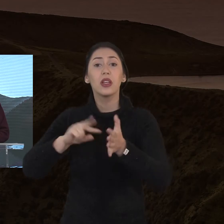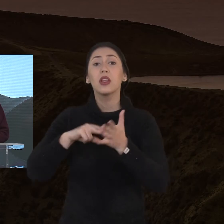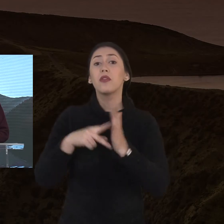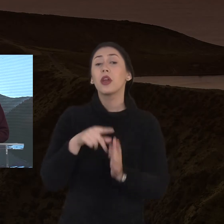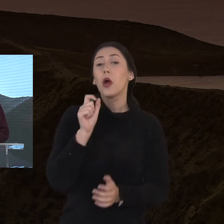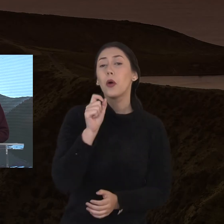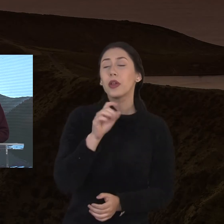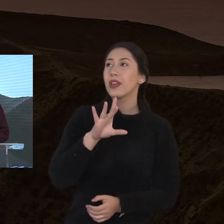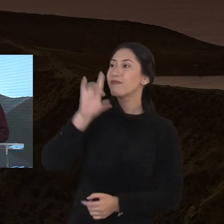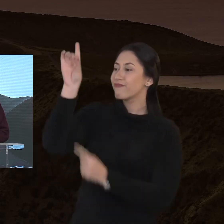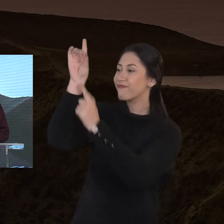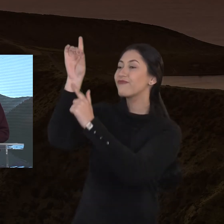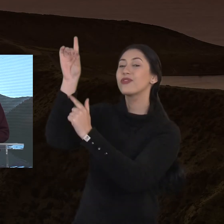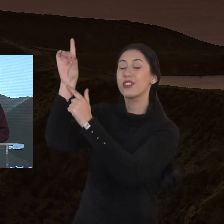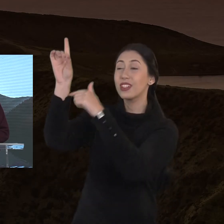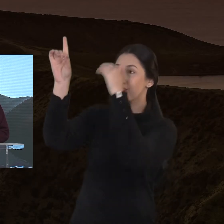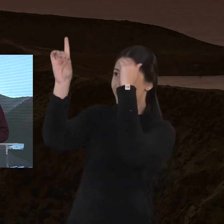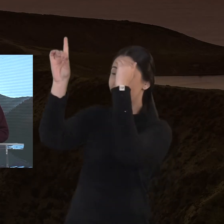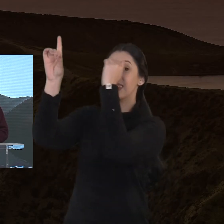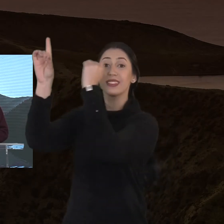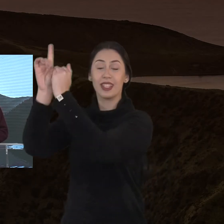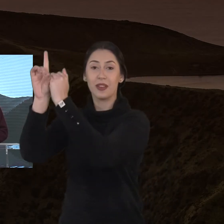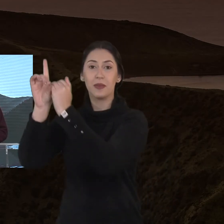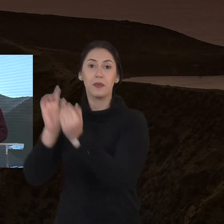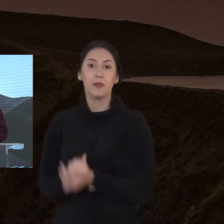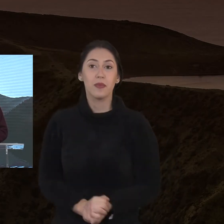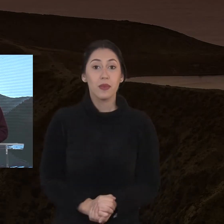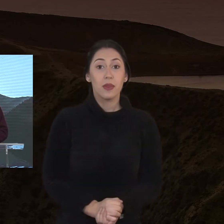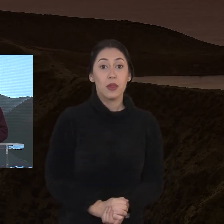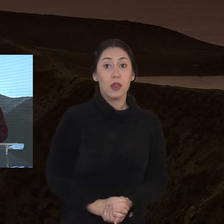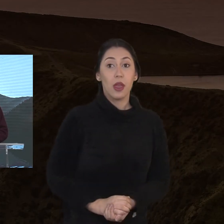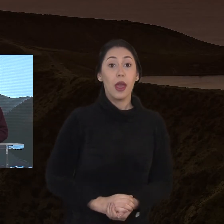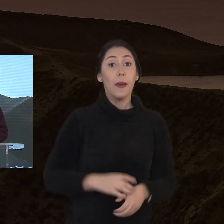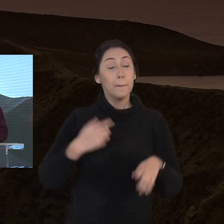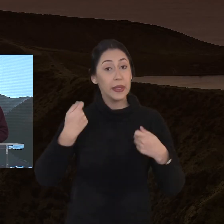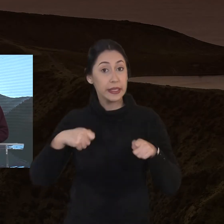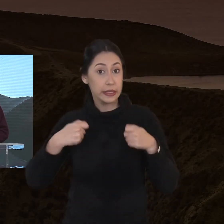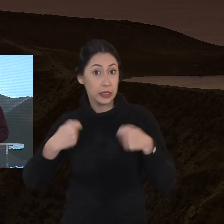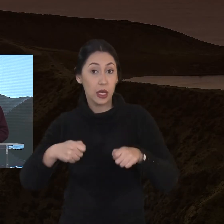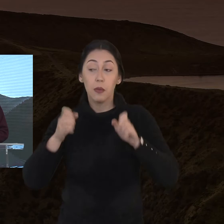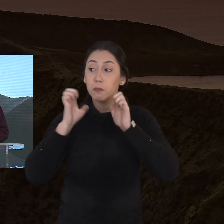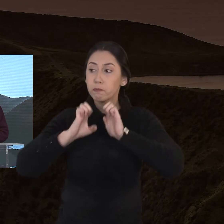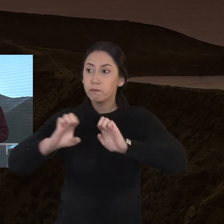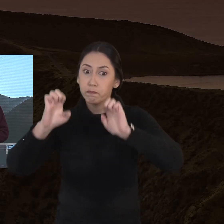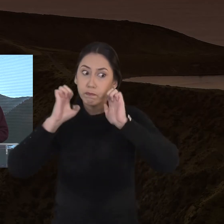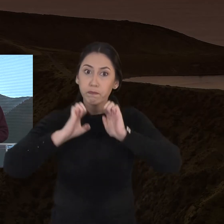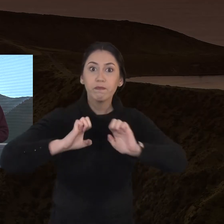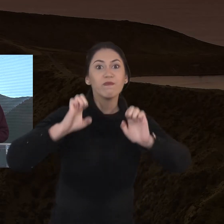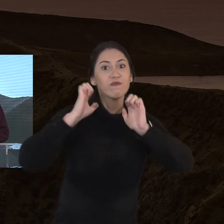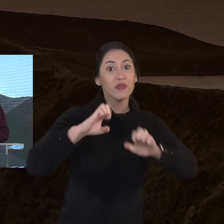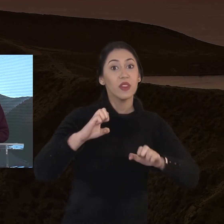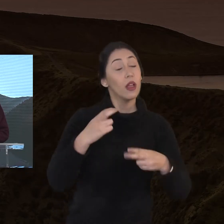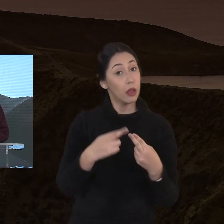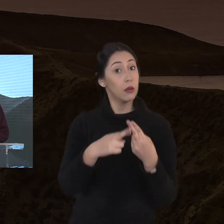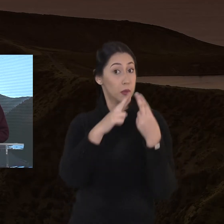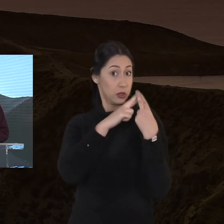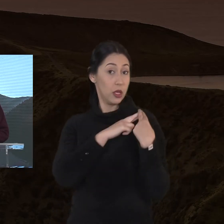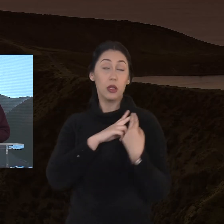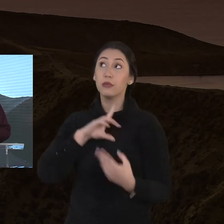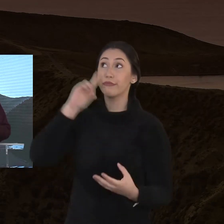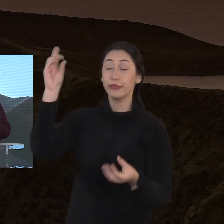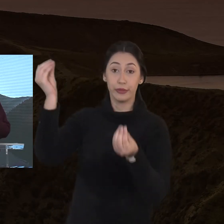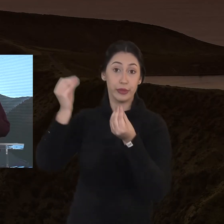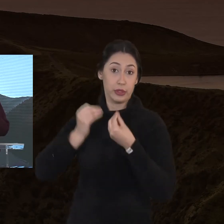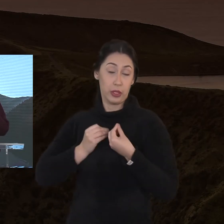deus calçai os pés com a preparação do evangelho da paz sai envolvidos com o evangelho com a comissão que deus nos